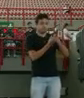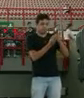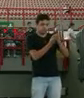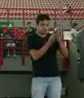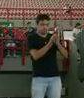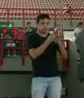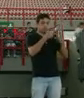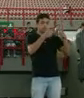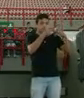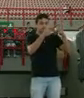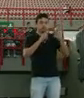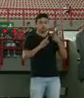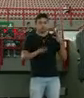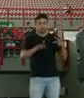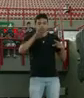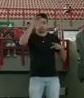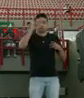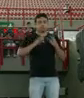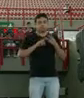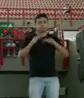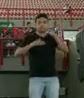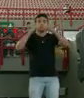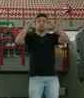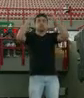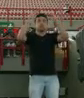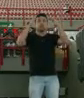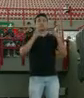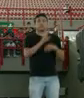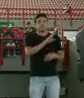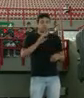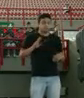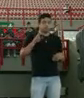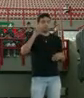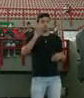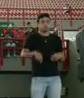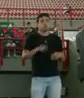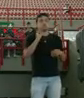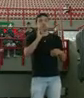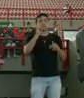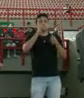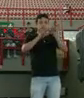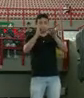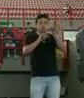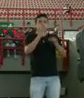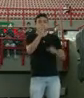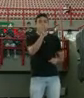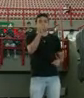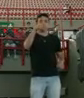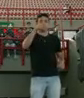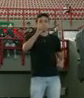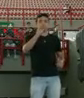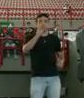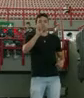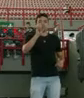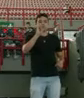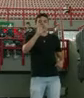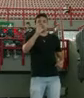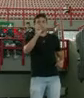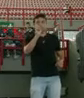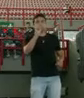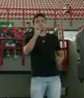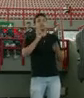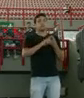o crescimento, o desenvolvimento, é chamado de substância o quê? Anabólica. Eu estou dizendo isso para